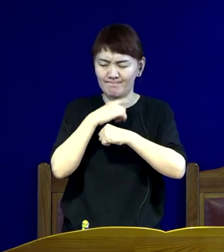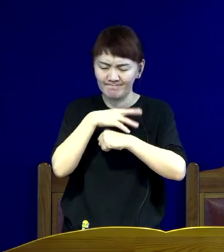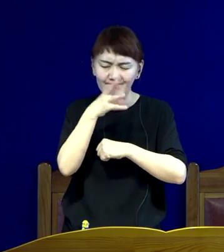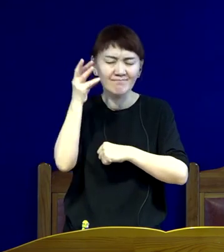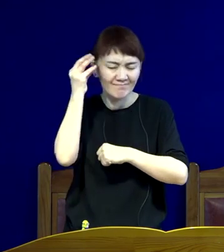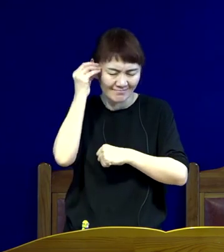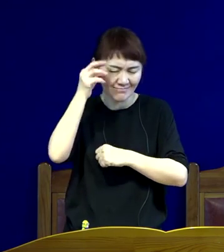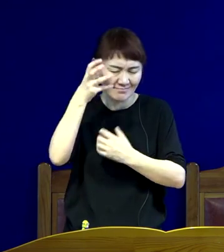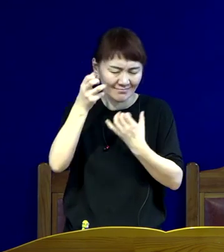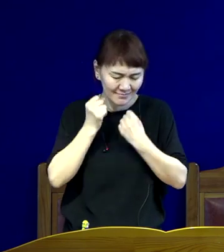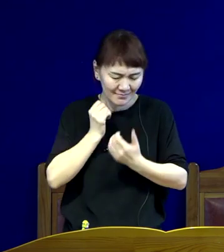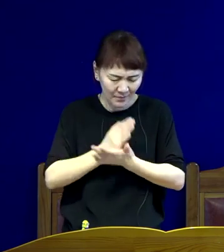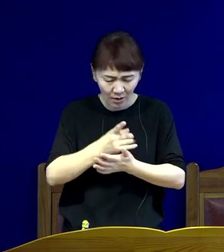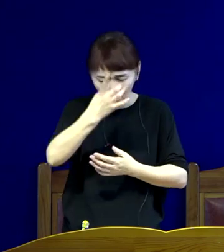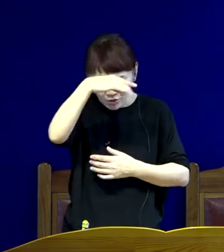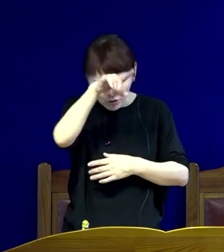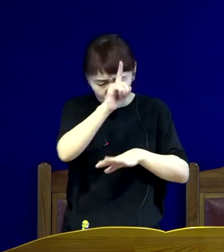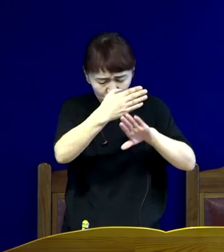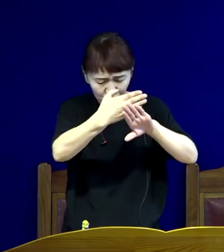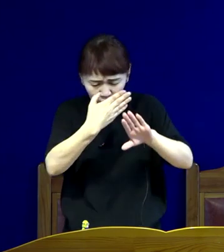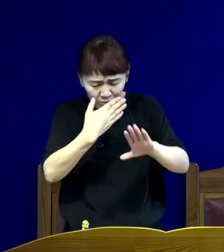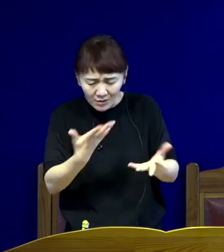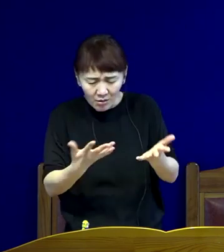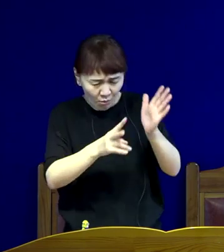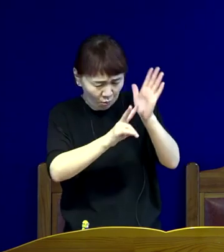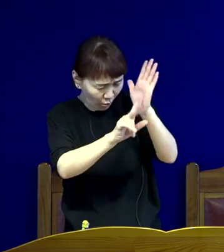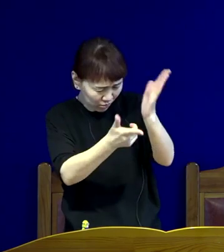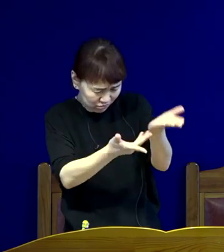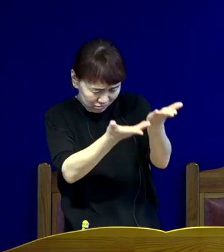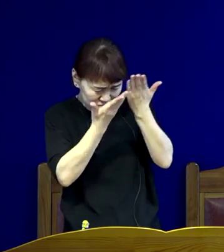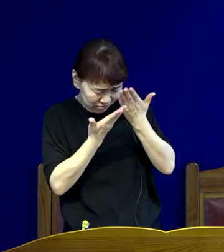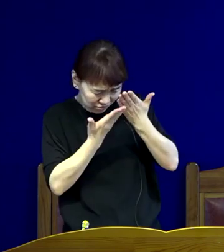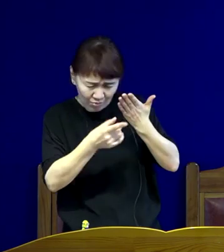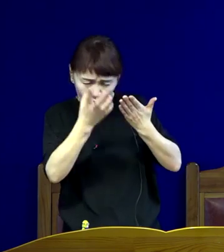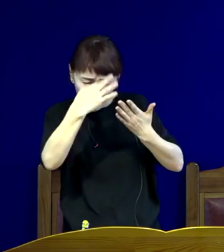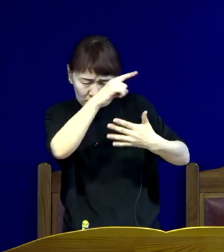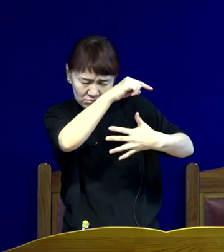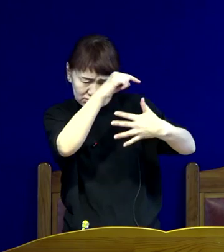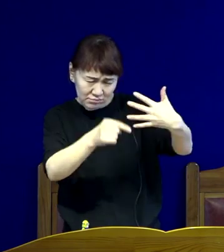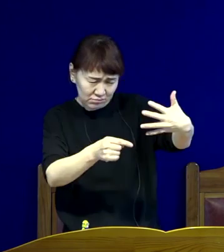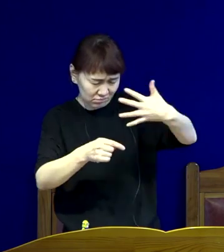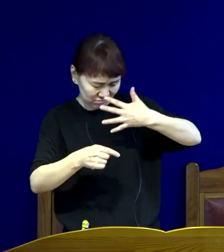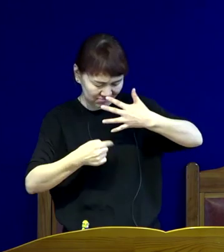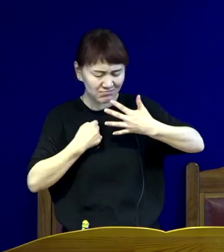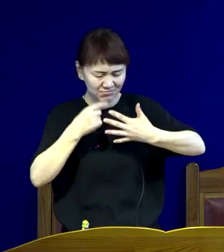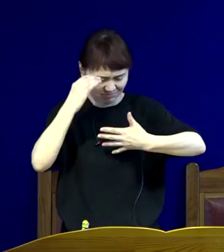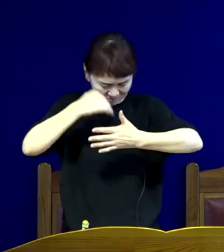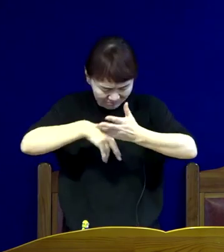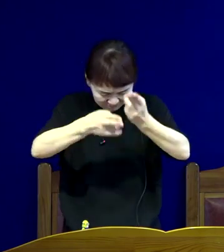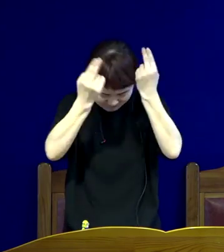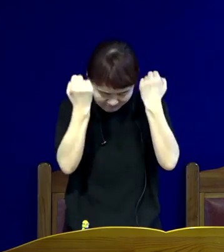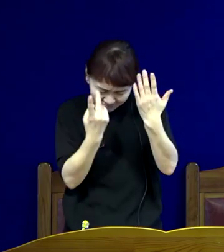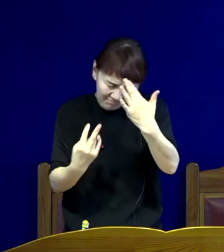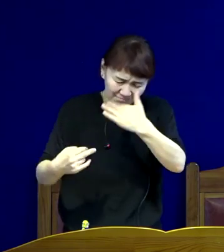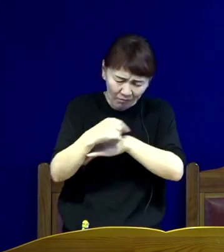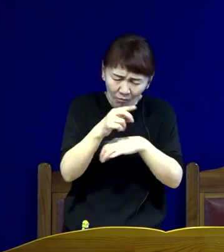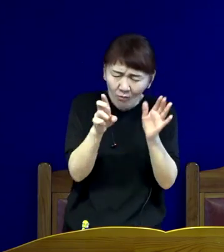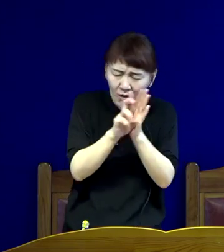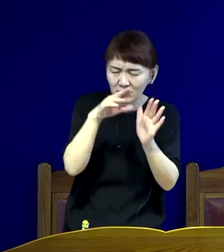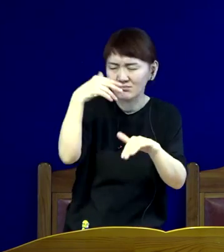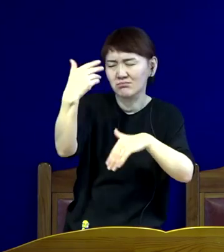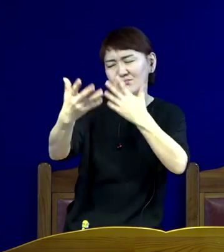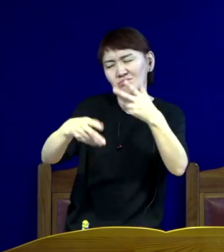Бурхны өмнө, Бурхны үгийн дагуу, Бурхны босгосон дистралыг дагаад амьдарч чадахд тусалж өгөөрэй.